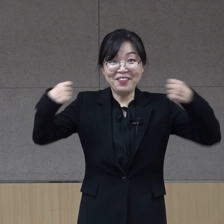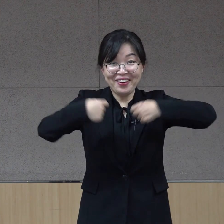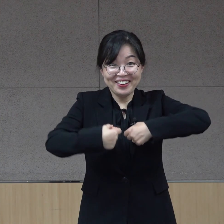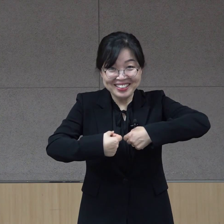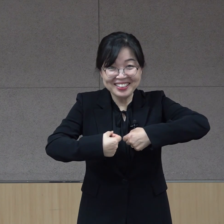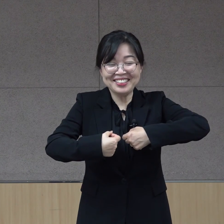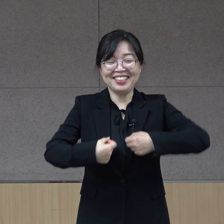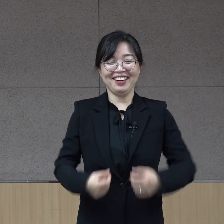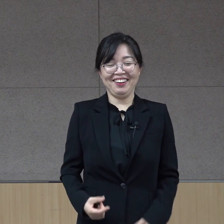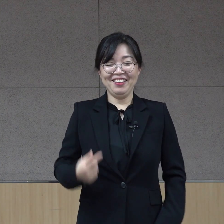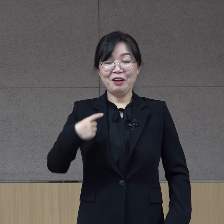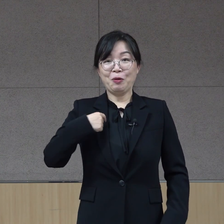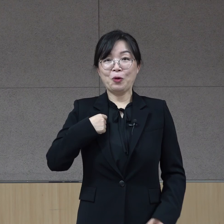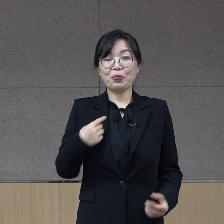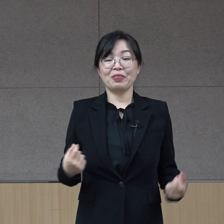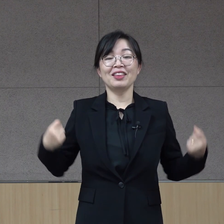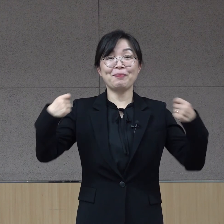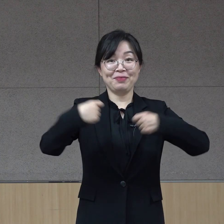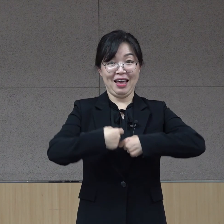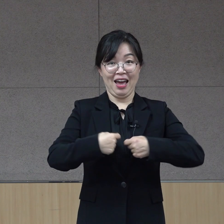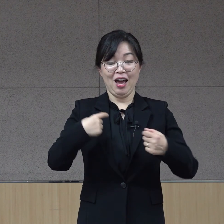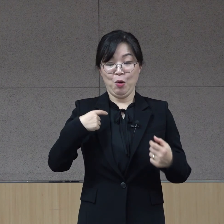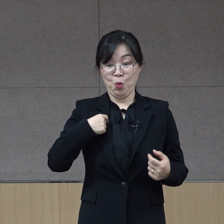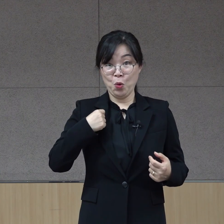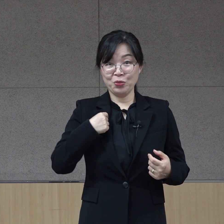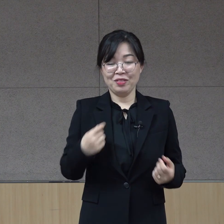입어요. 그렇죠. 옷 입다.